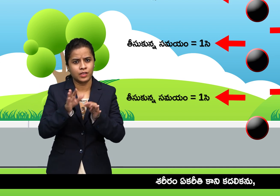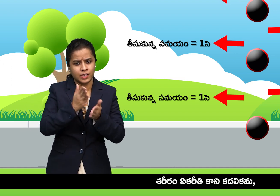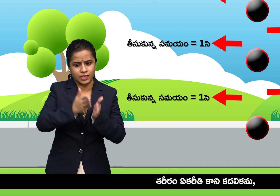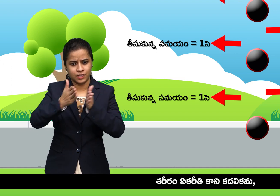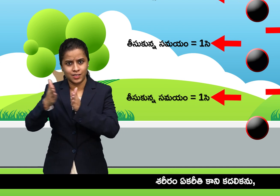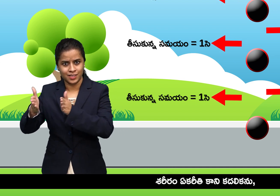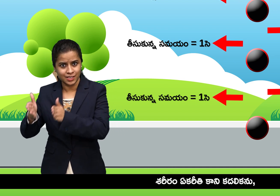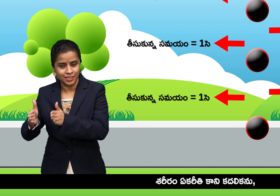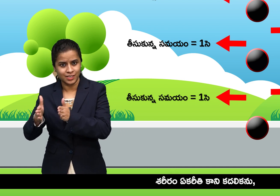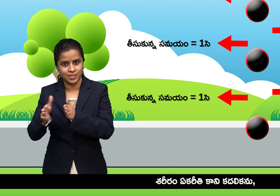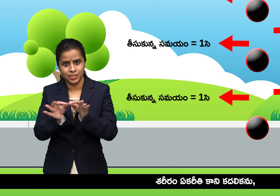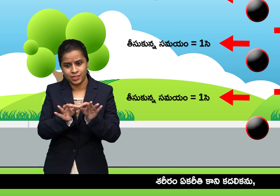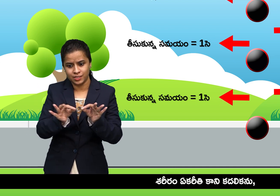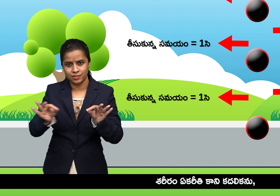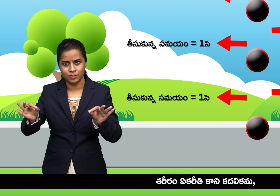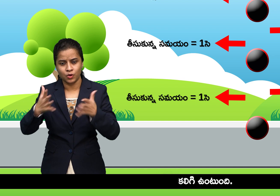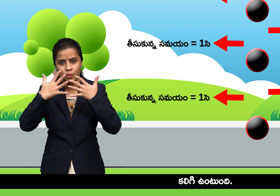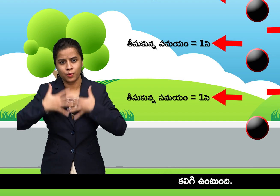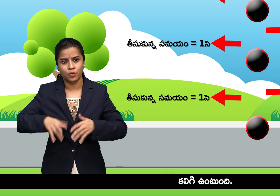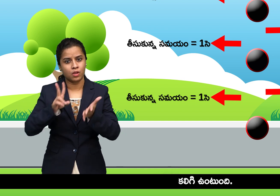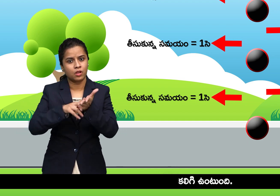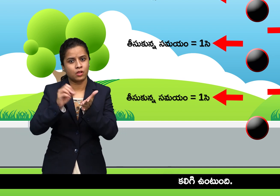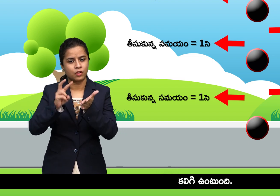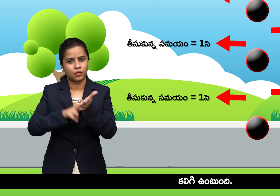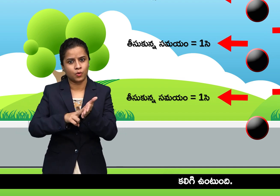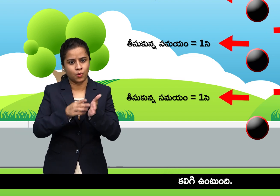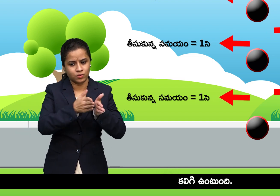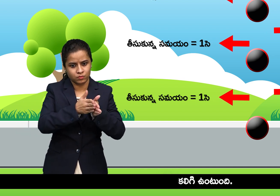శరీరం ఏకరీతి కాని కదలికను కలిగి ఉంటుంది.